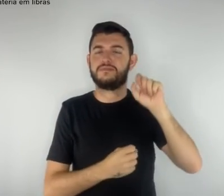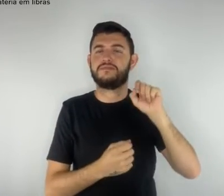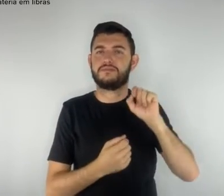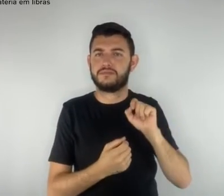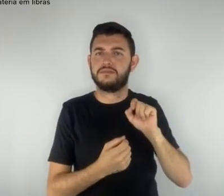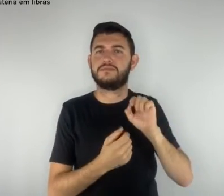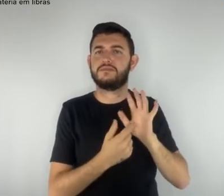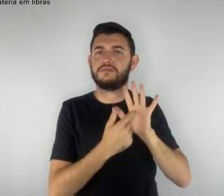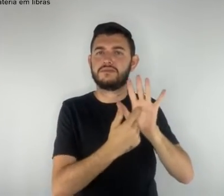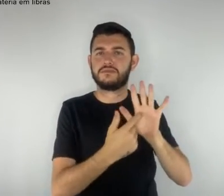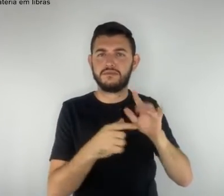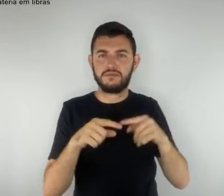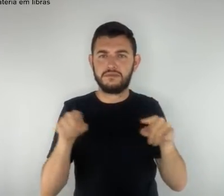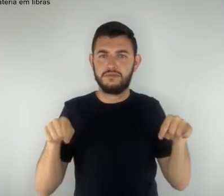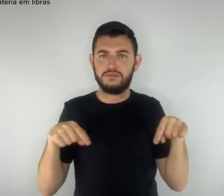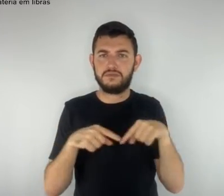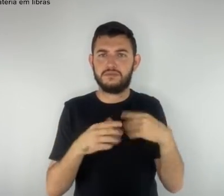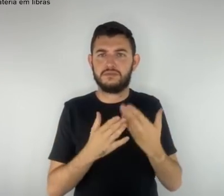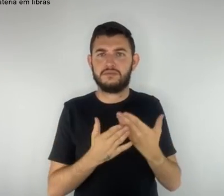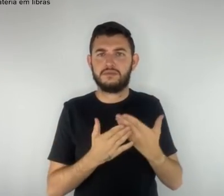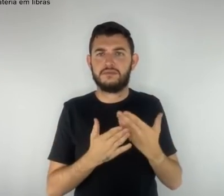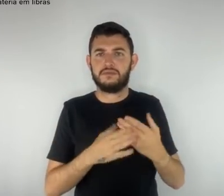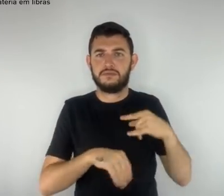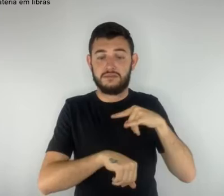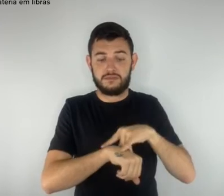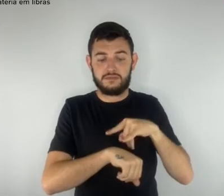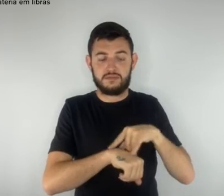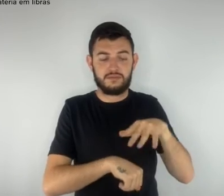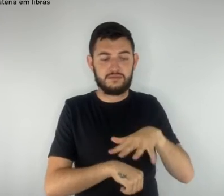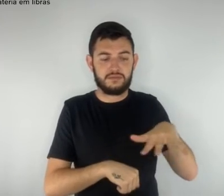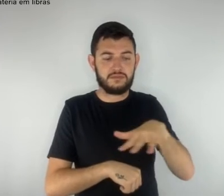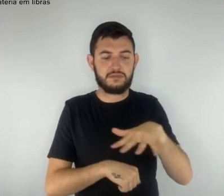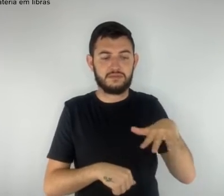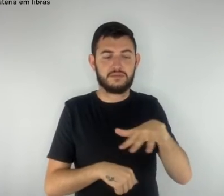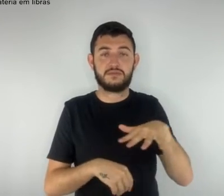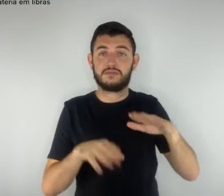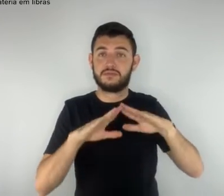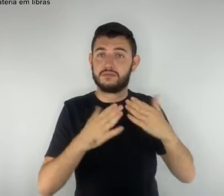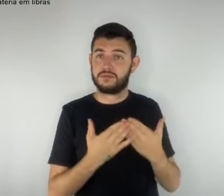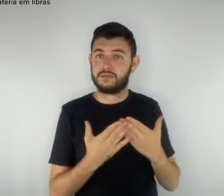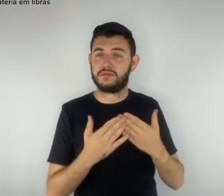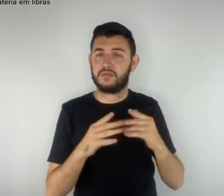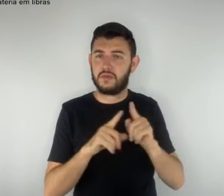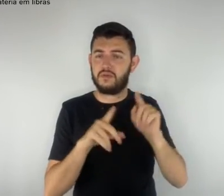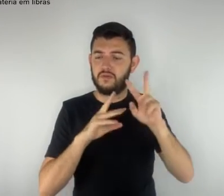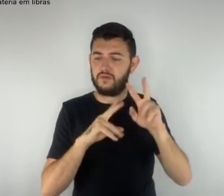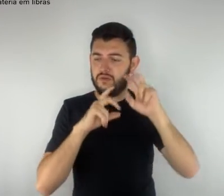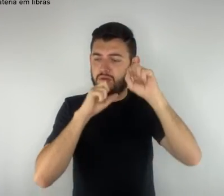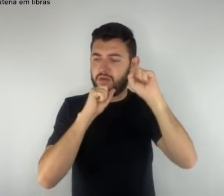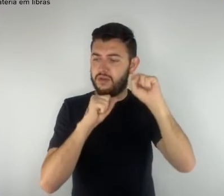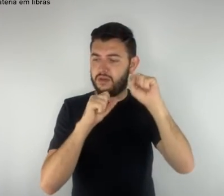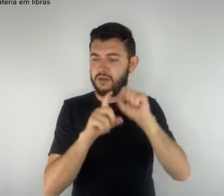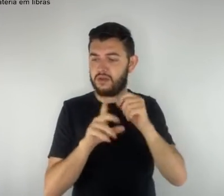aula, banheiros e áreas comuns da escola, fortalecendo os métodos de prevenção do